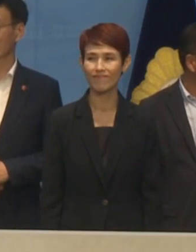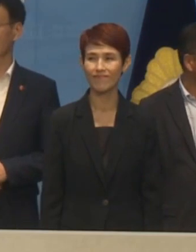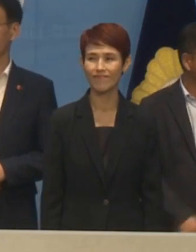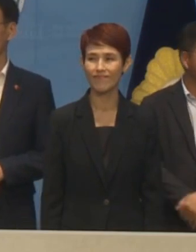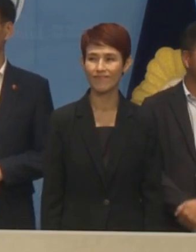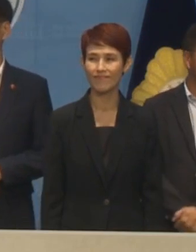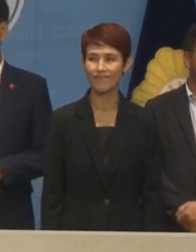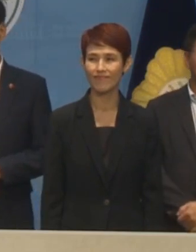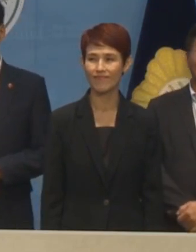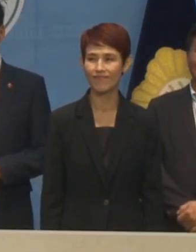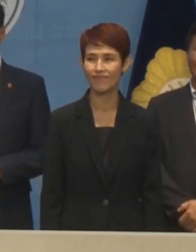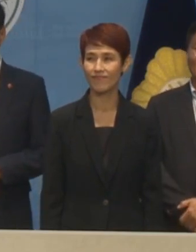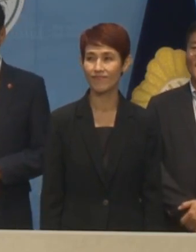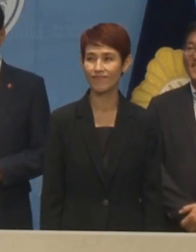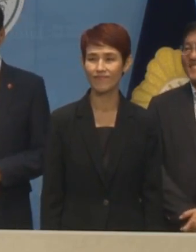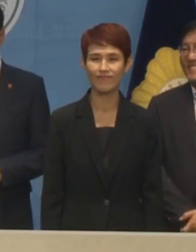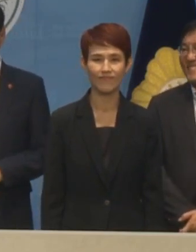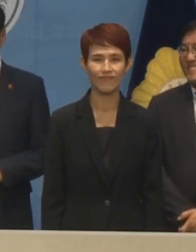그래가지고.